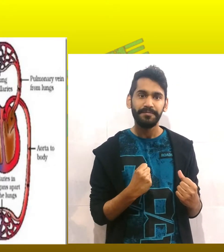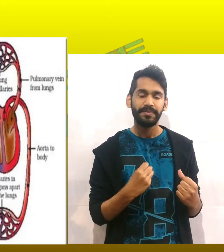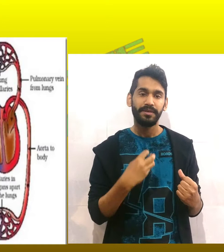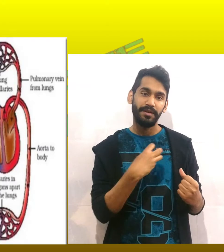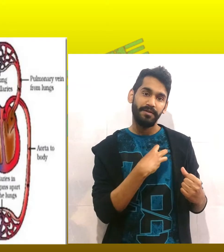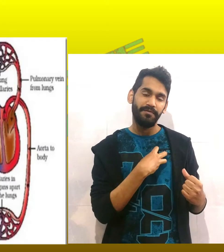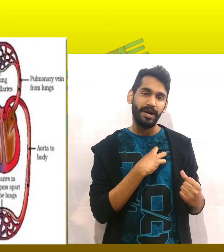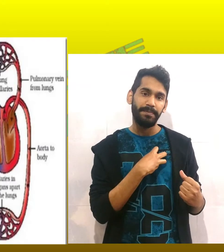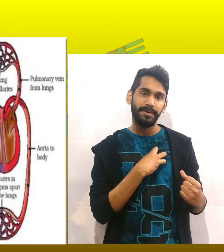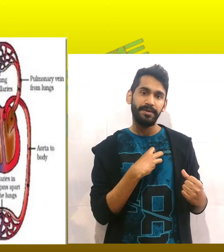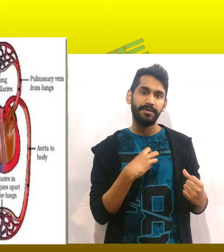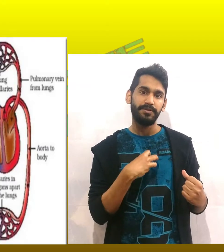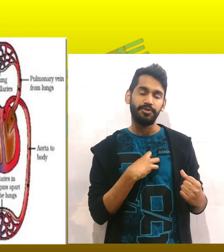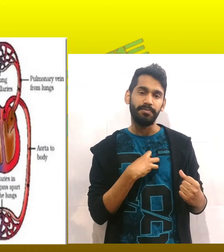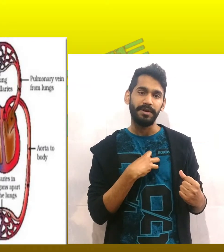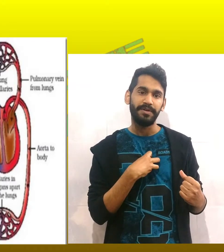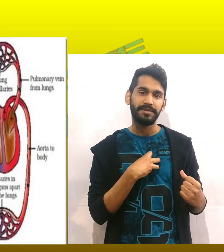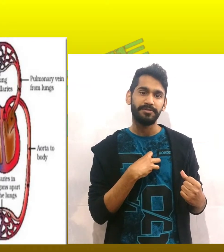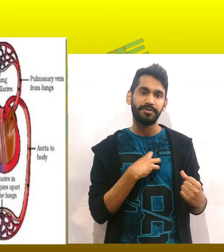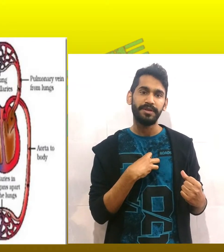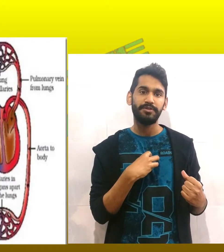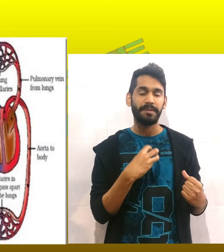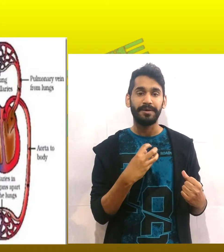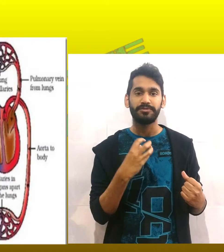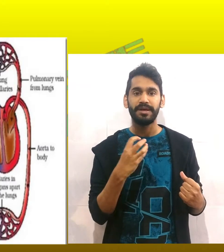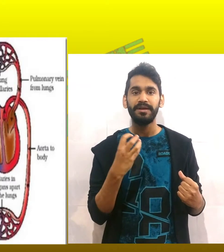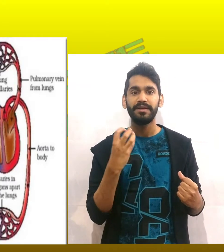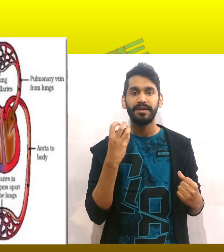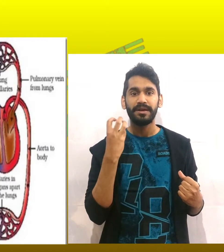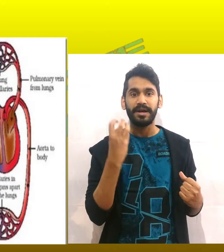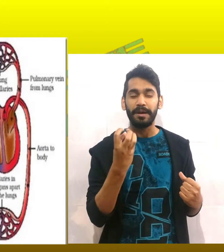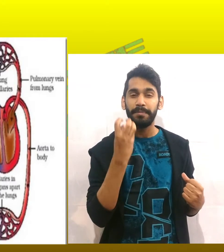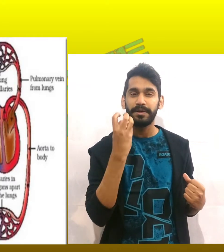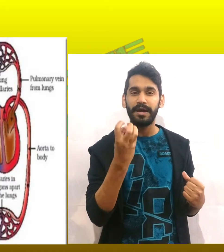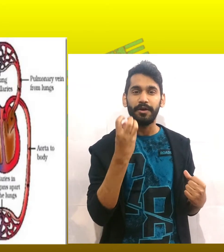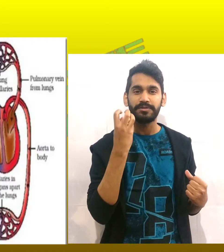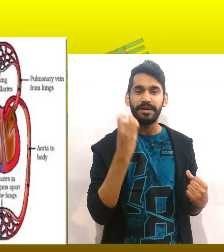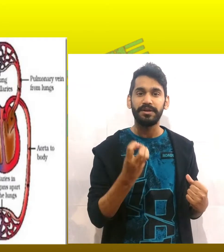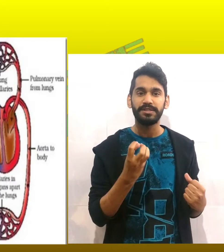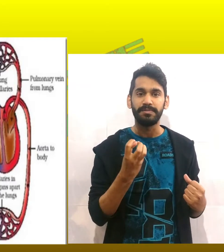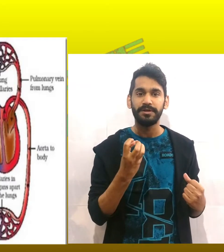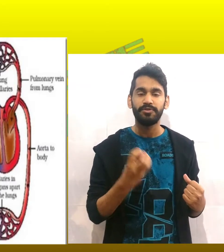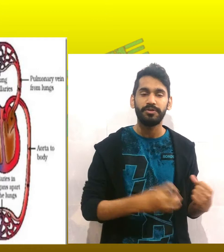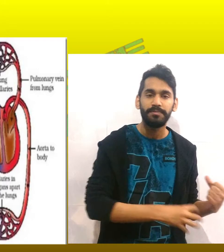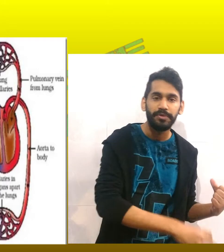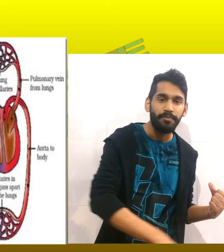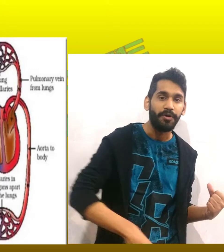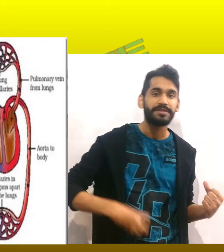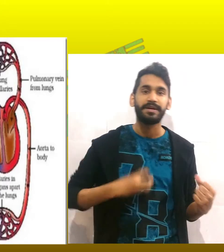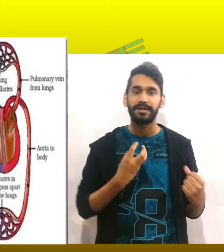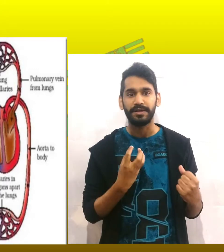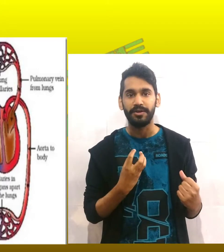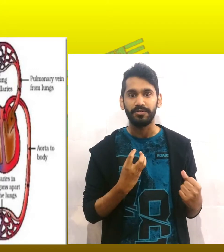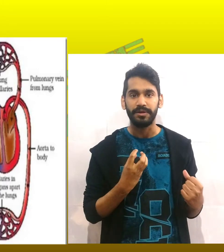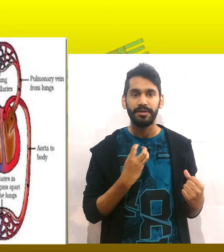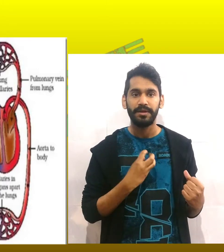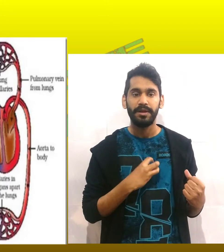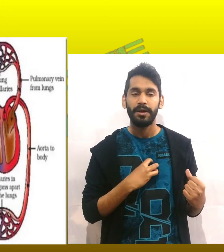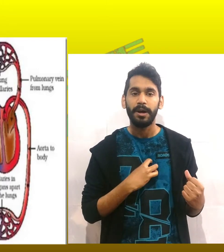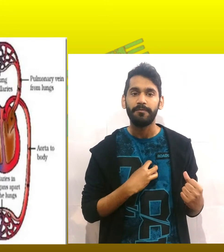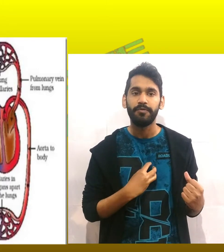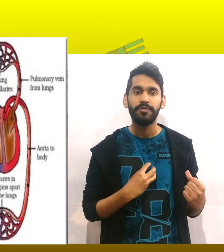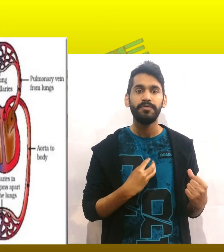है। राइट, वहाँ पे जो ब्लड वेसल्स होती है उनके पास होता है कार्बन डाइऑक्साइड रिच ब्लड, जो कि उन्होंने पूरी बॉडी से इकट्ठा किया होता